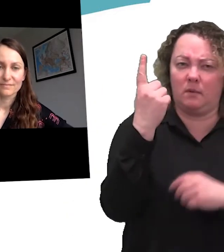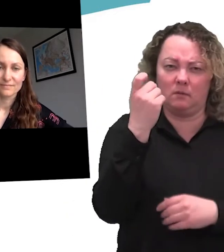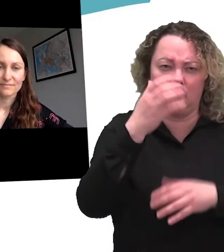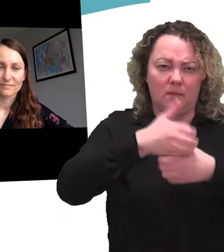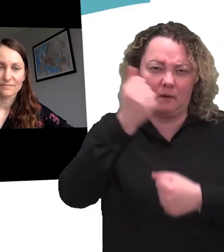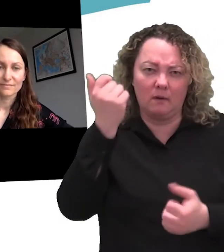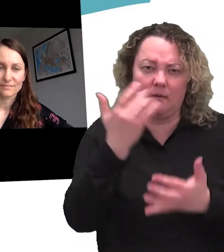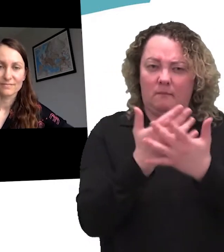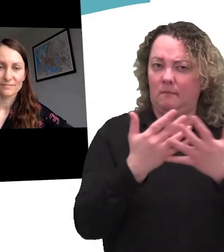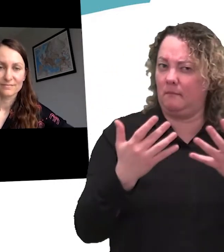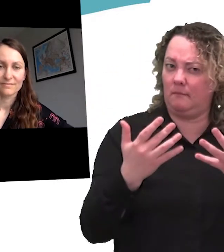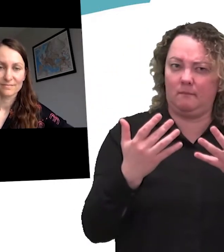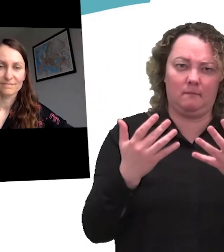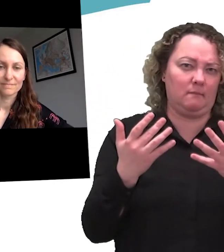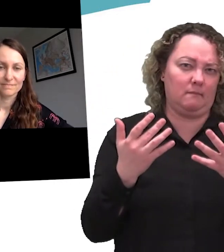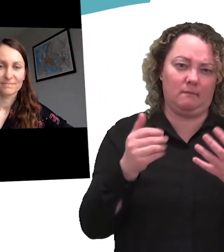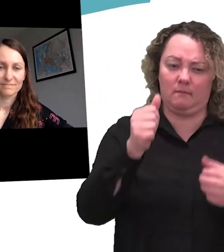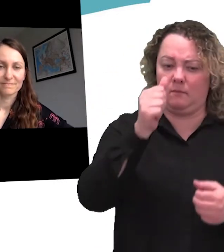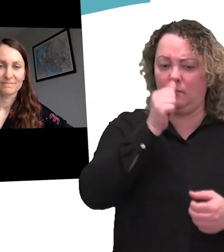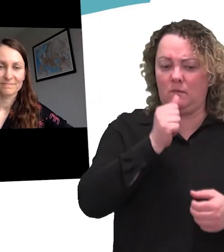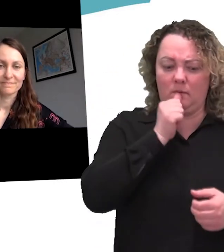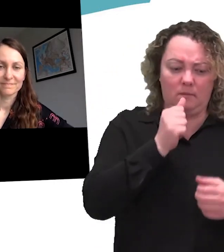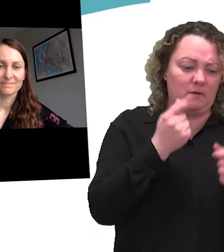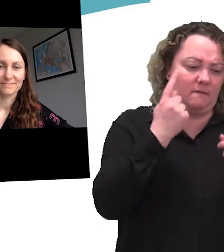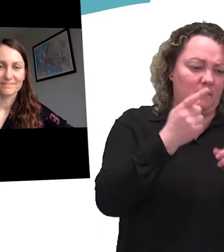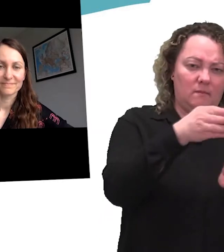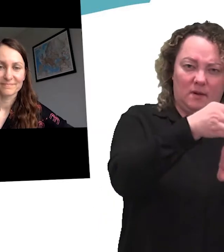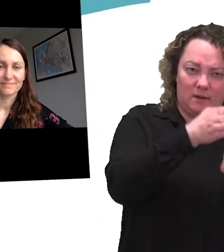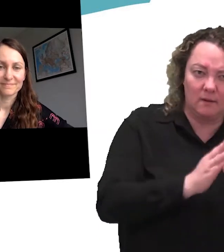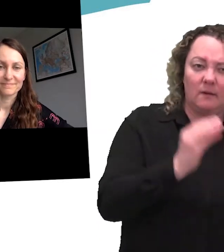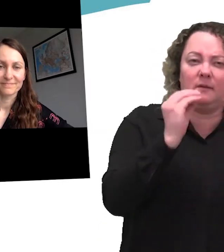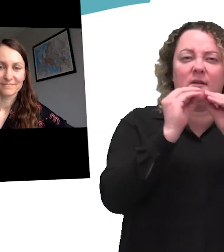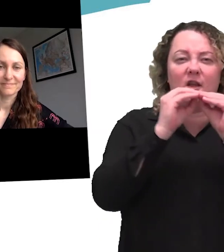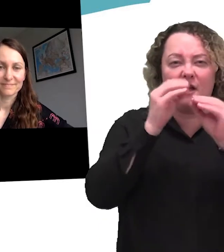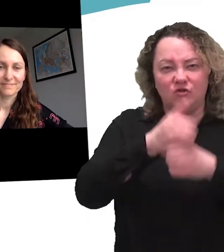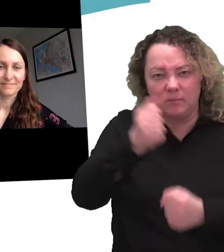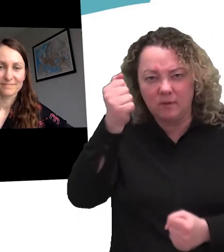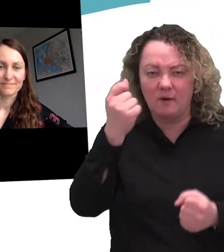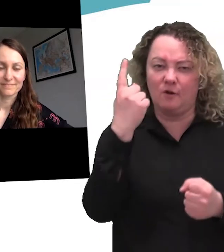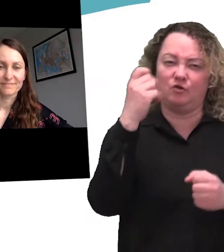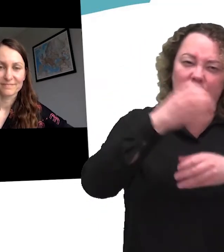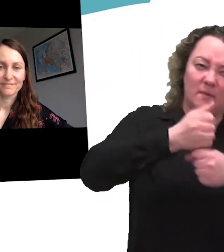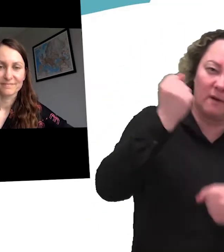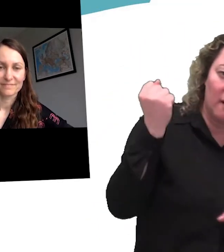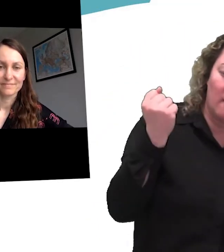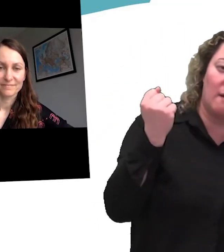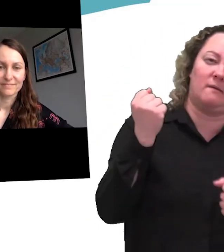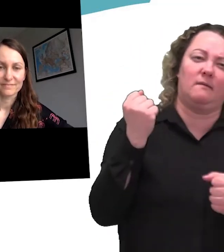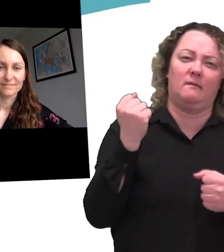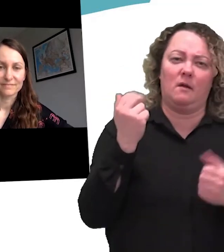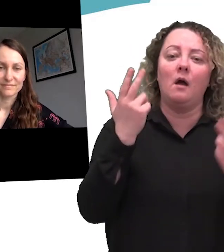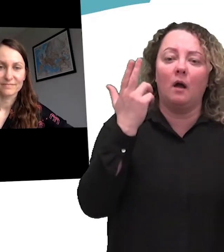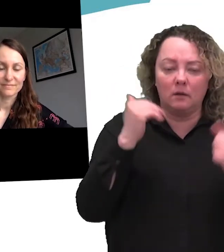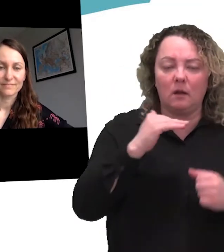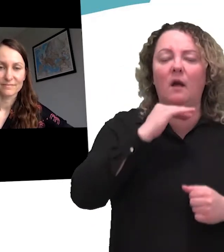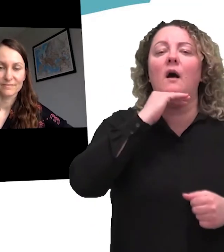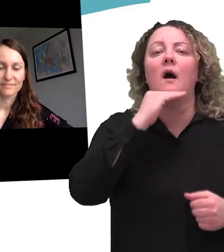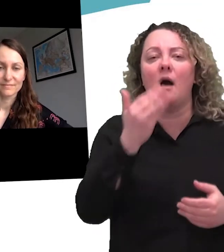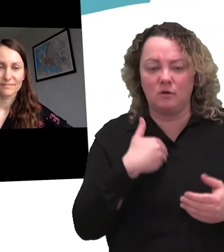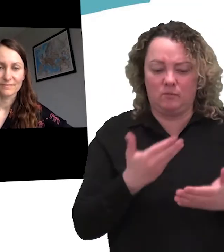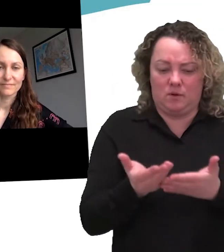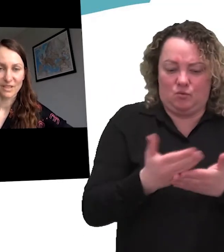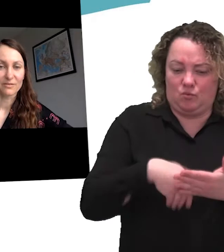būna 10 gramų, 100 gramų cukrų. Aišku, mes duonas tiek nesuvalgysim, kiek limonado galim išgerti,